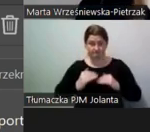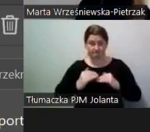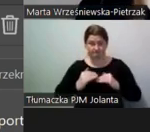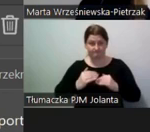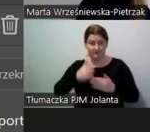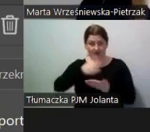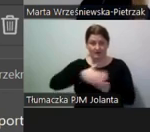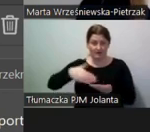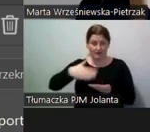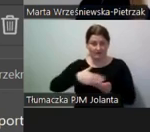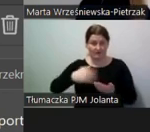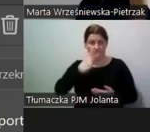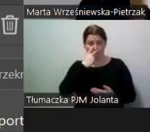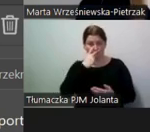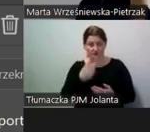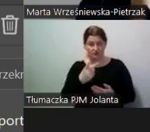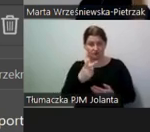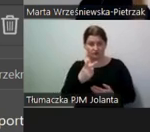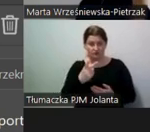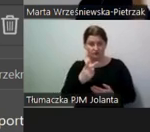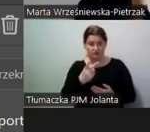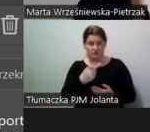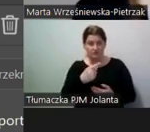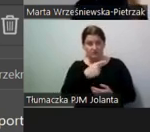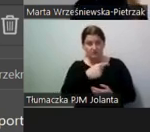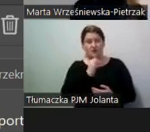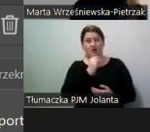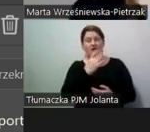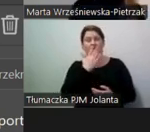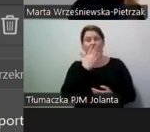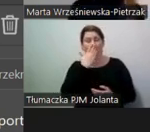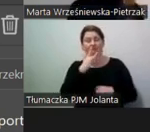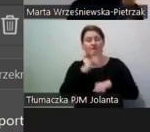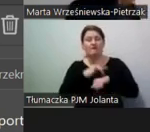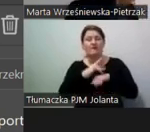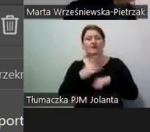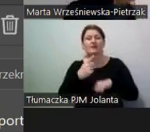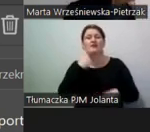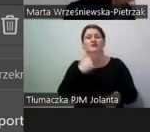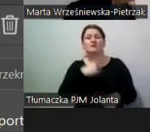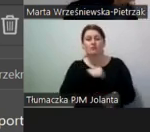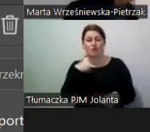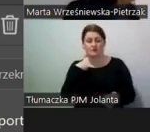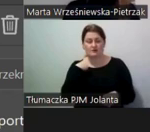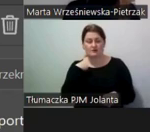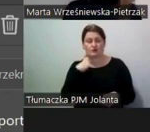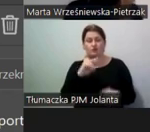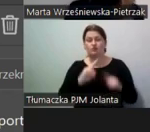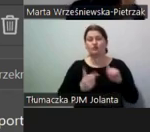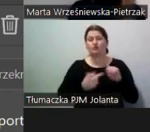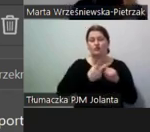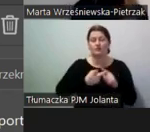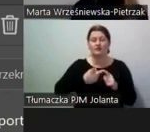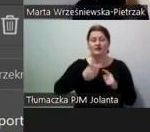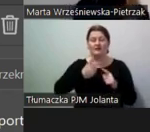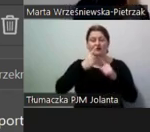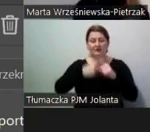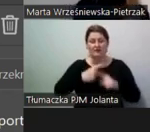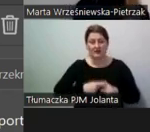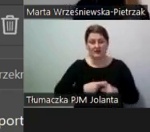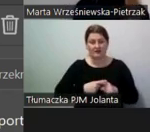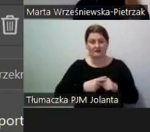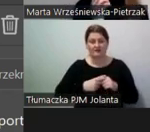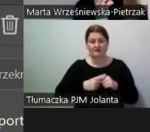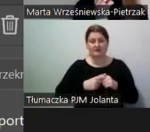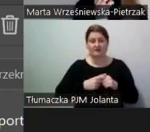patrzymy, jak dany uczeń wypada w języku polskim, czyli już w tym drugim teście, na tle uczniów